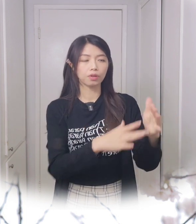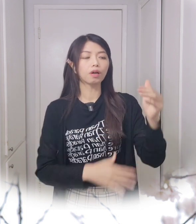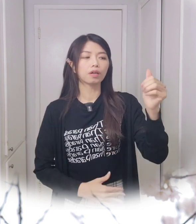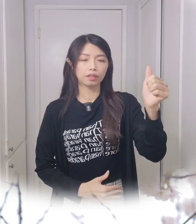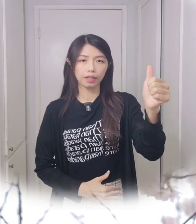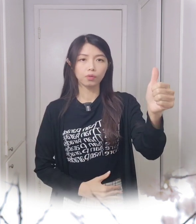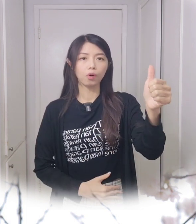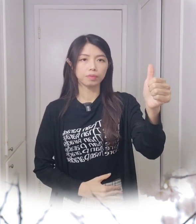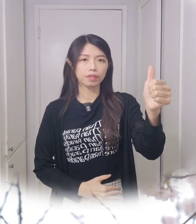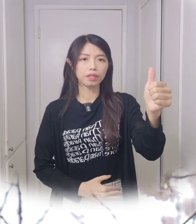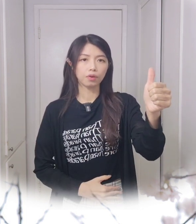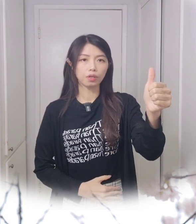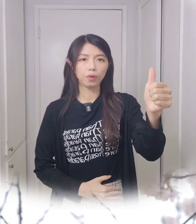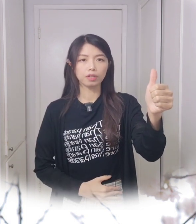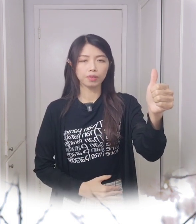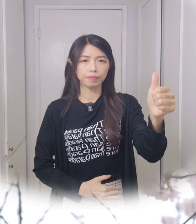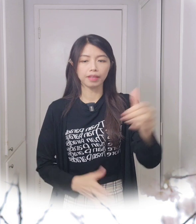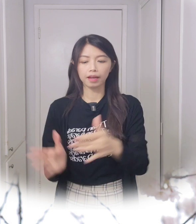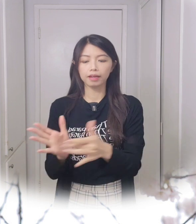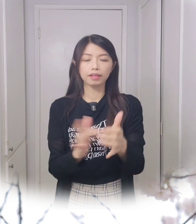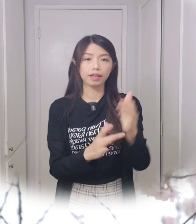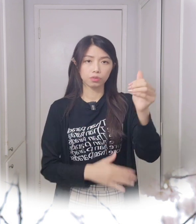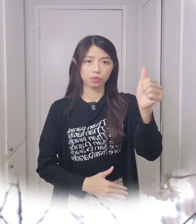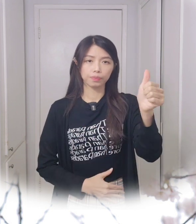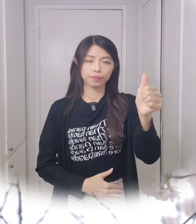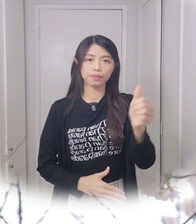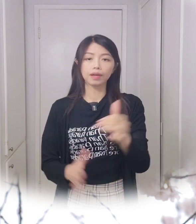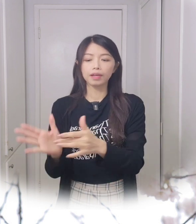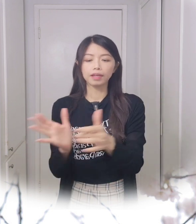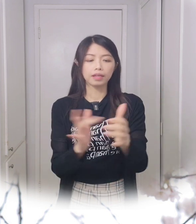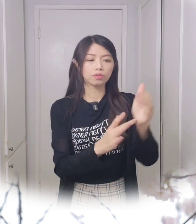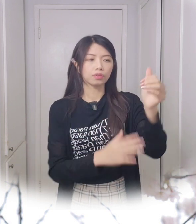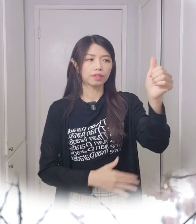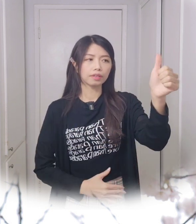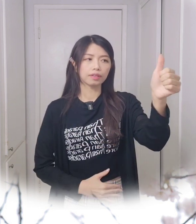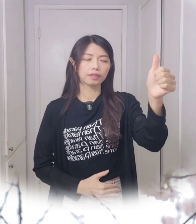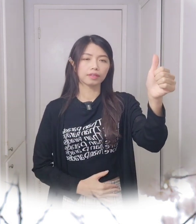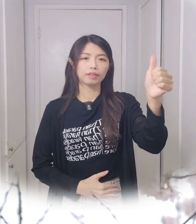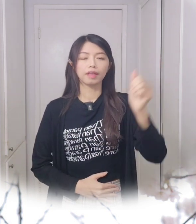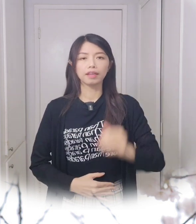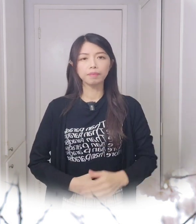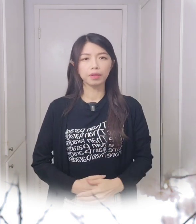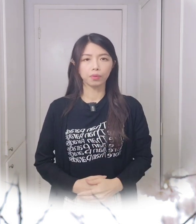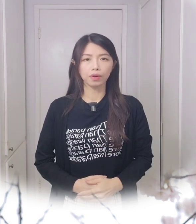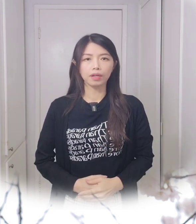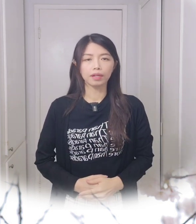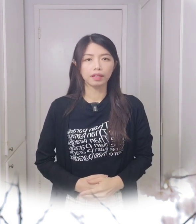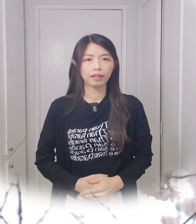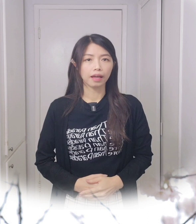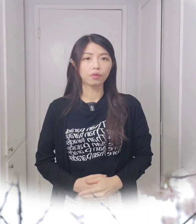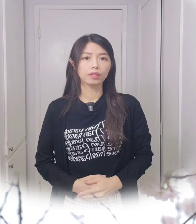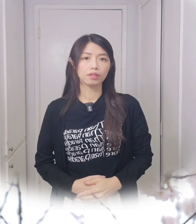찍어주시고요. 그대로 엄지를 세워서 표현하시면 됩니다. 예수. 예수는 내 힘이요.